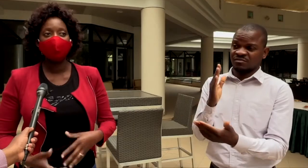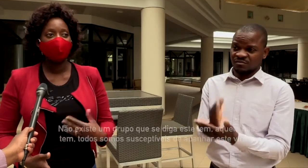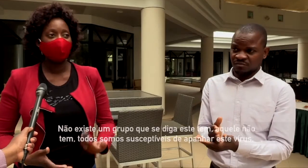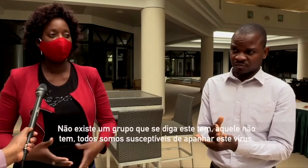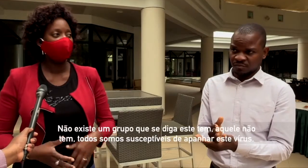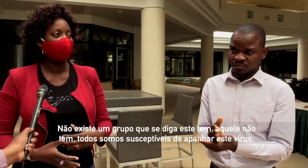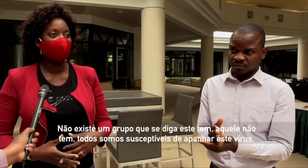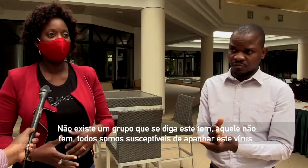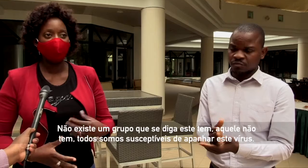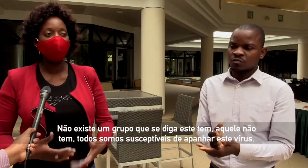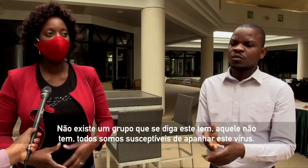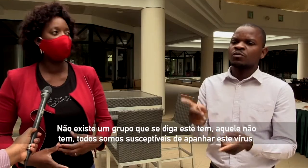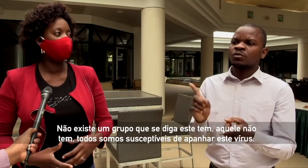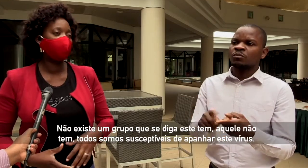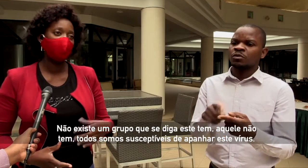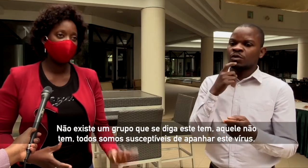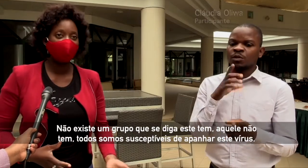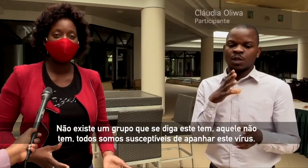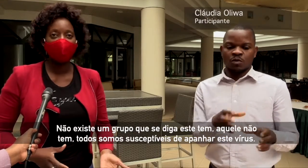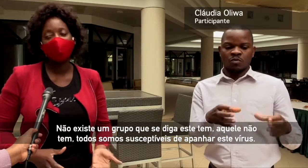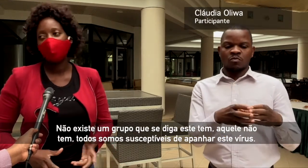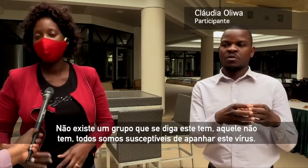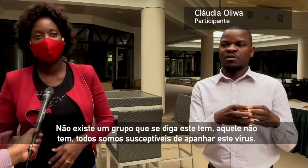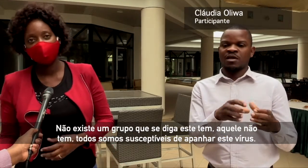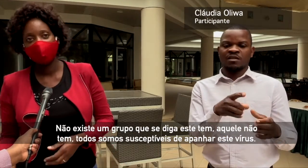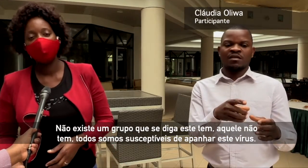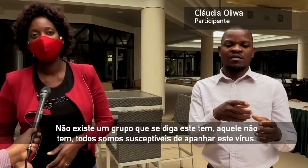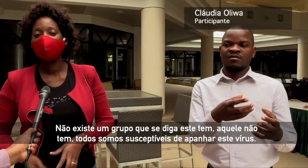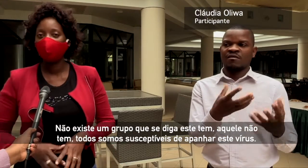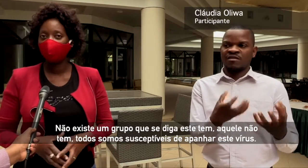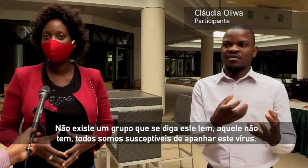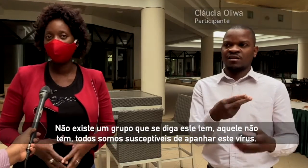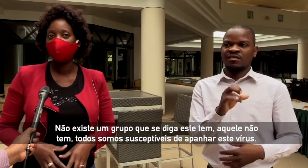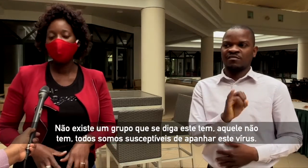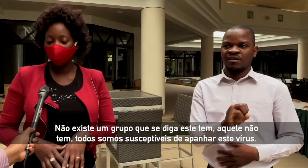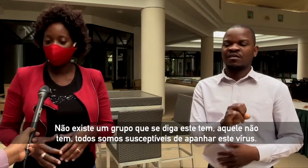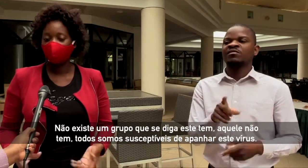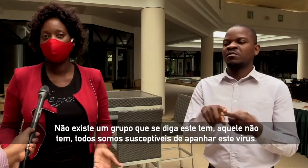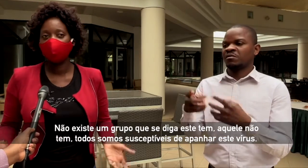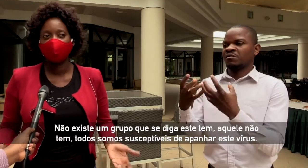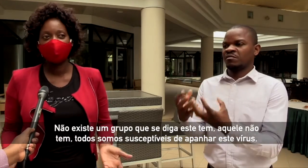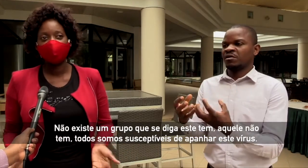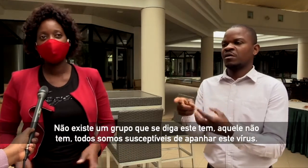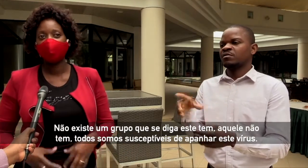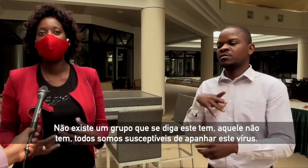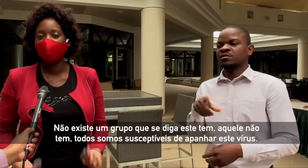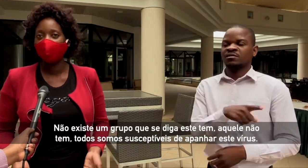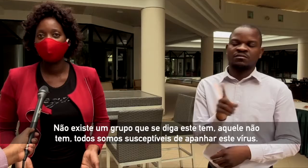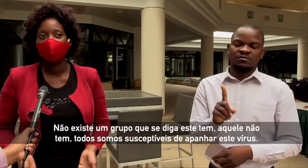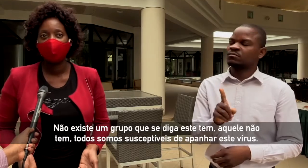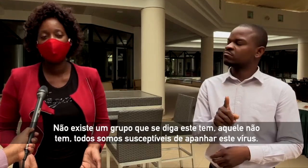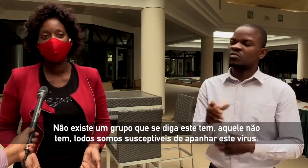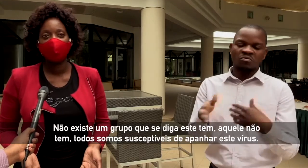Não existe um grupo que diz que este não tem aquele tem. Todos nós somos suspeitíveis de